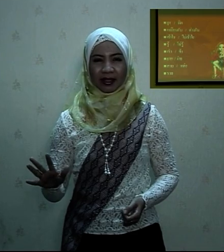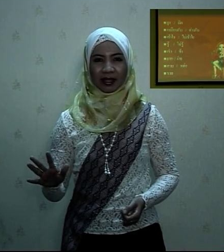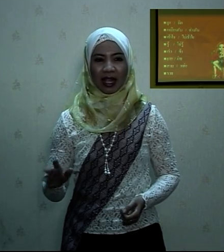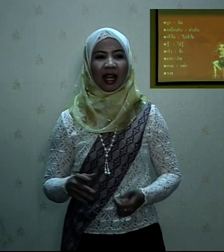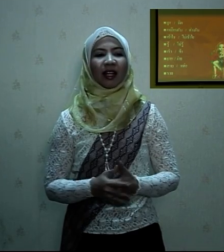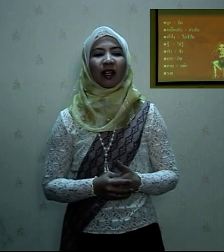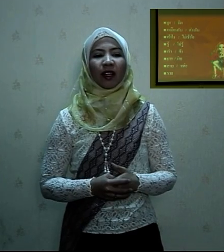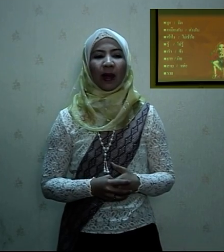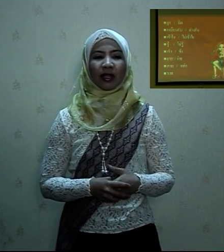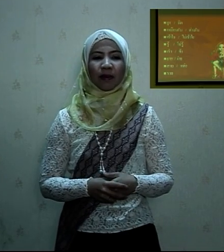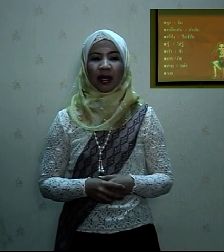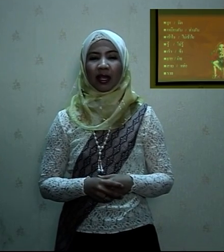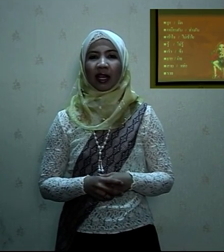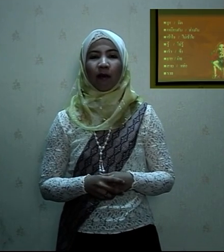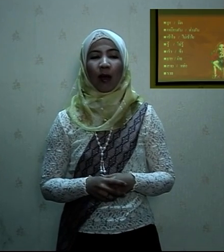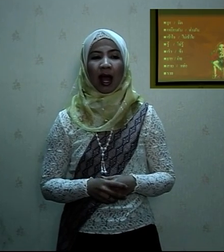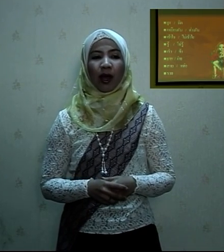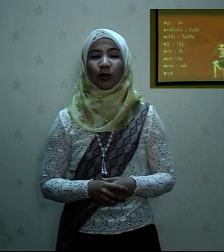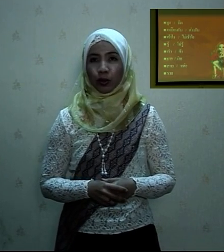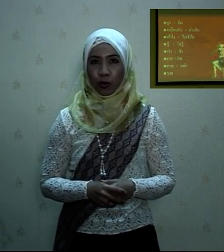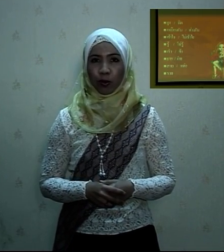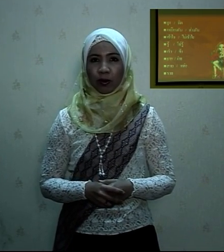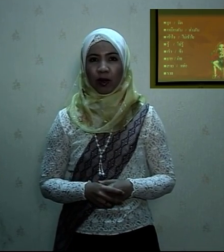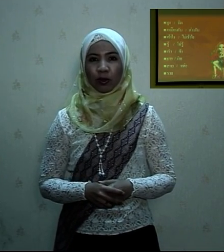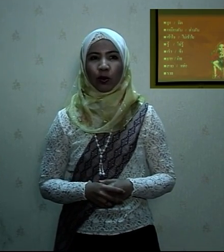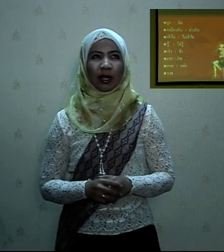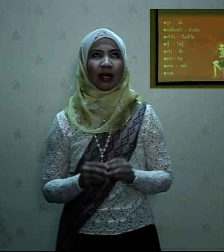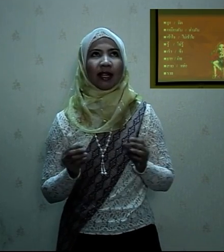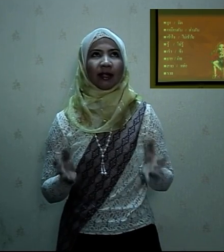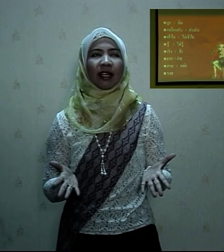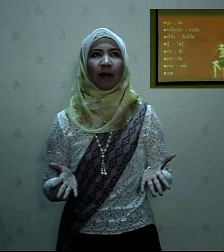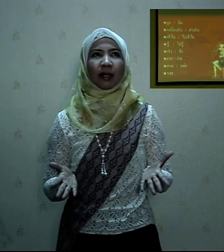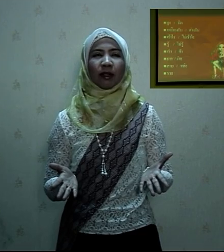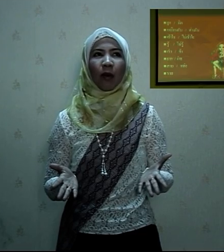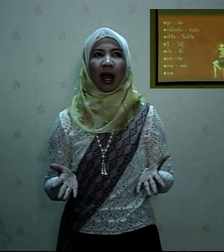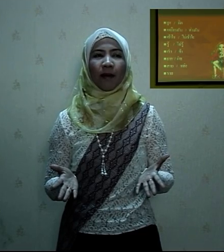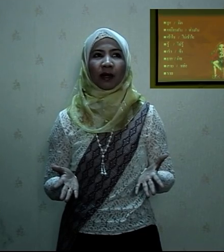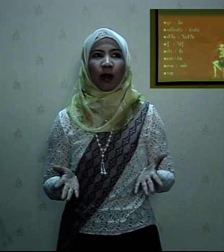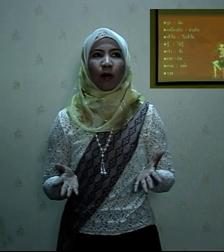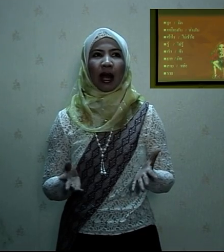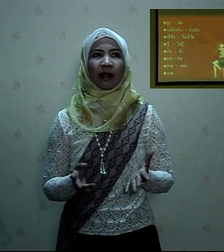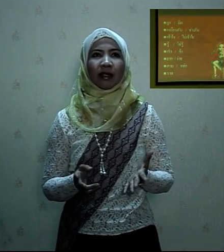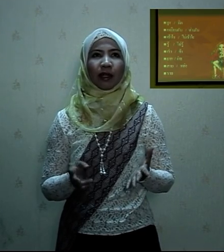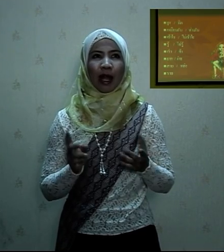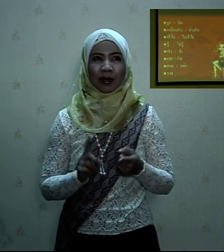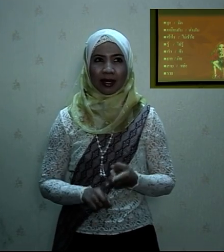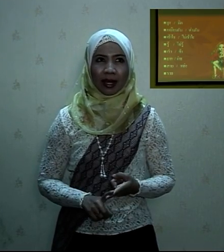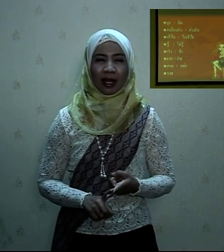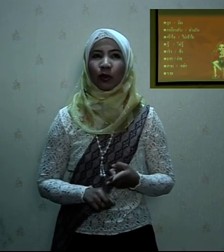ค่ะต่อไปก็จะมีคำว่าถูกในนี้ที่นี้หมายถึงว่าเวลาเราทำสิ่งนั้นเนี่ยถูกต้